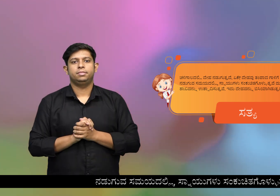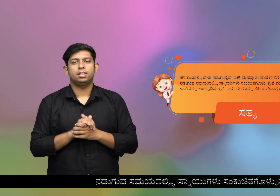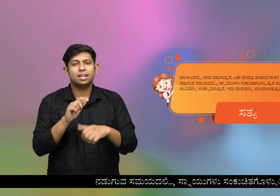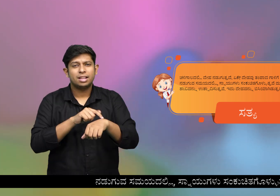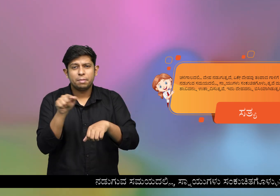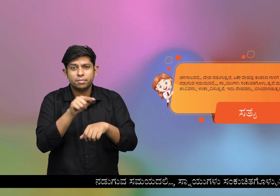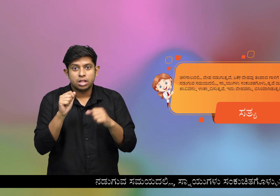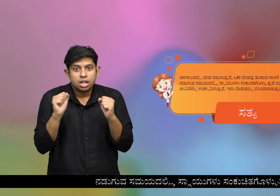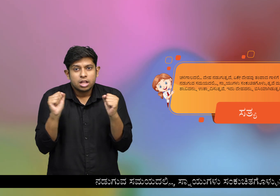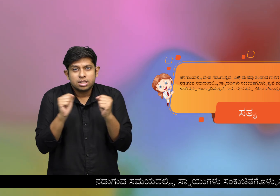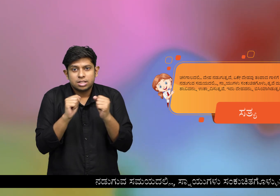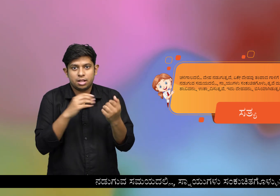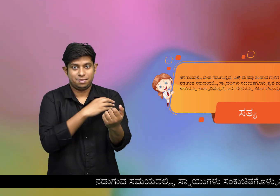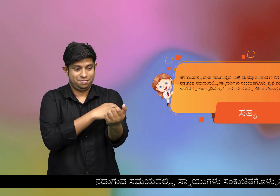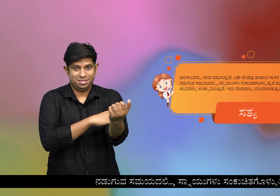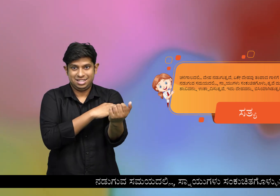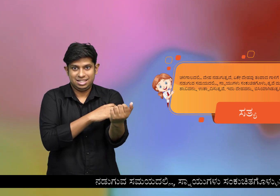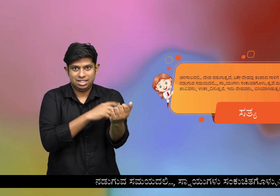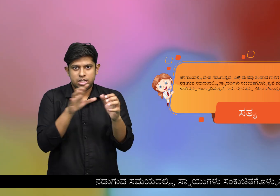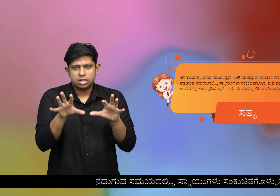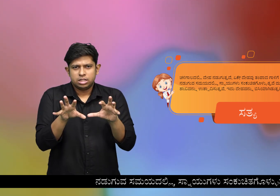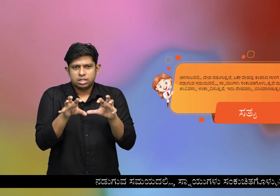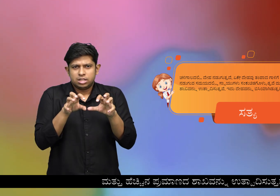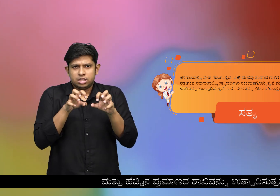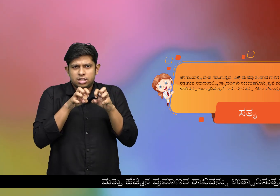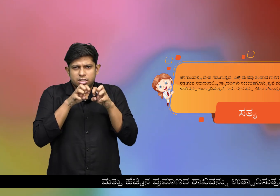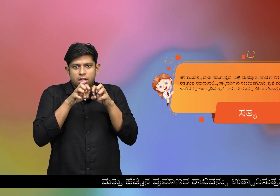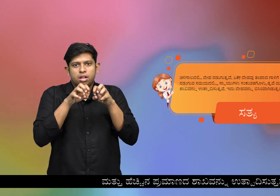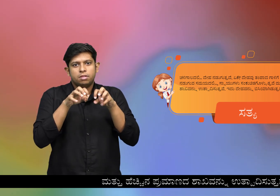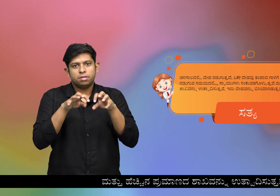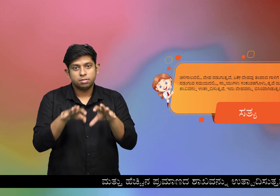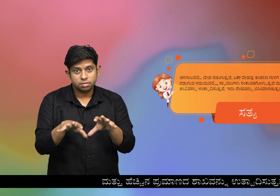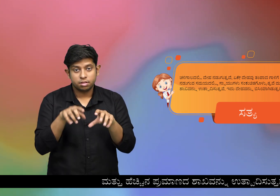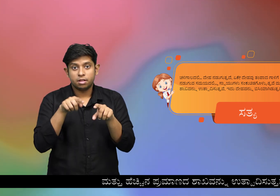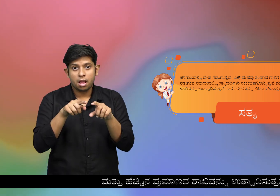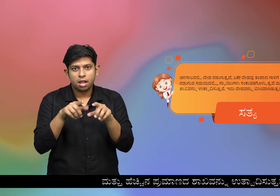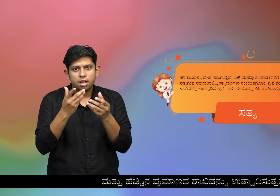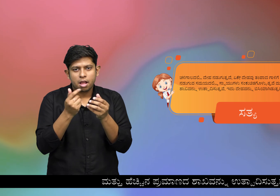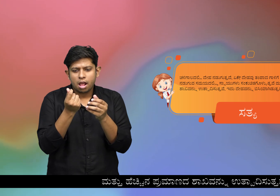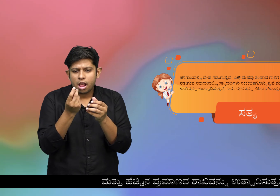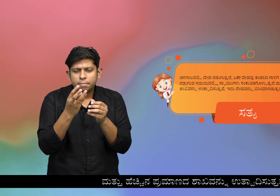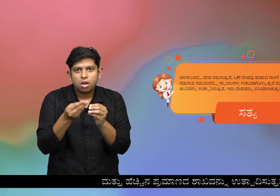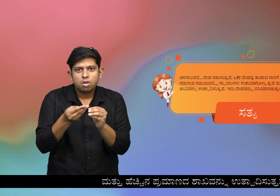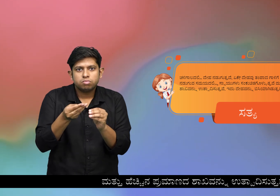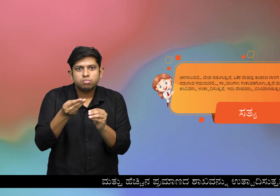ನಡುಗುವ ಸಮಯದಲ್ಲಿ ಸ್ನಾಯುಗಳು ಸಂಕೋಚಿತಗೊಳ್ಳುತ್ತವೆ ಮತ್ತು ಹೆಚ್ಚಿನ ಪ್ರಮಾಣದ ಶಾಖವನ್ನು ಉತ್ಪಾದಿಸುತ್ತವೆ.